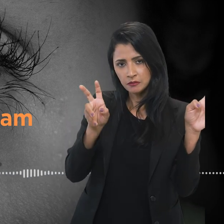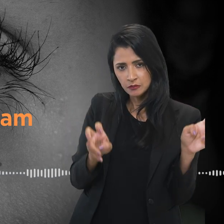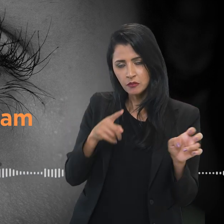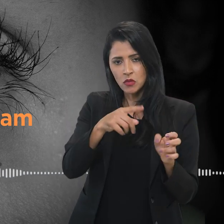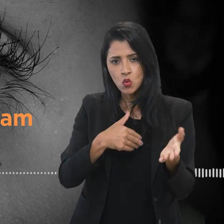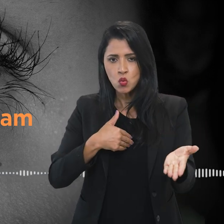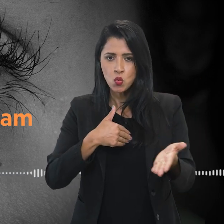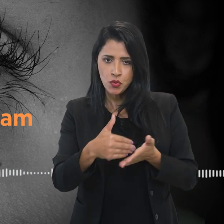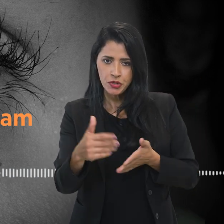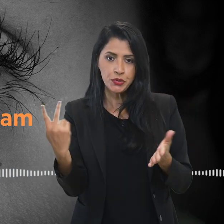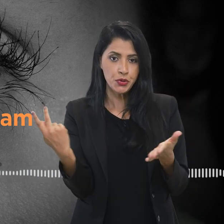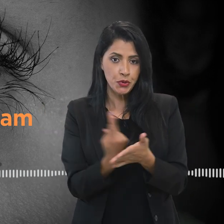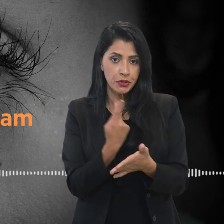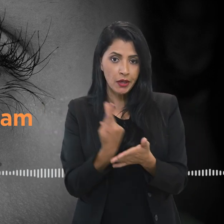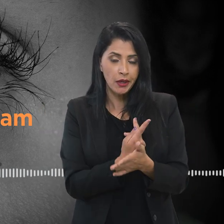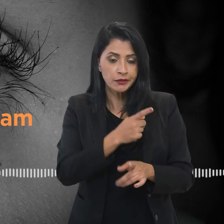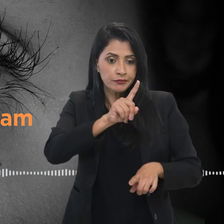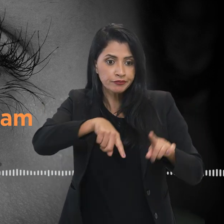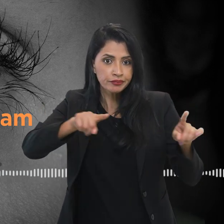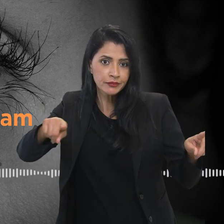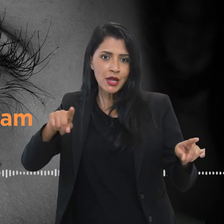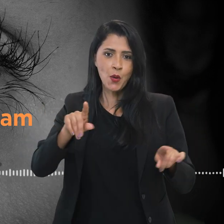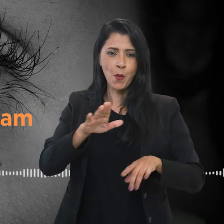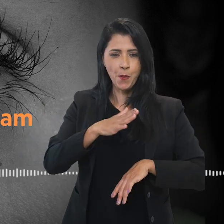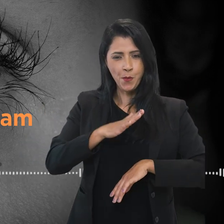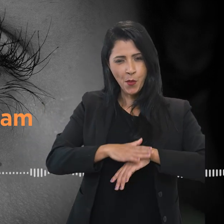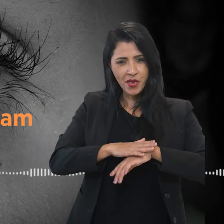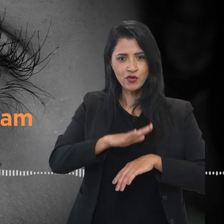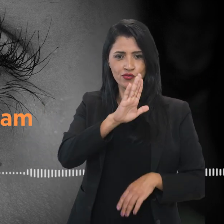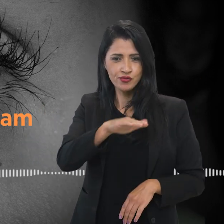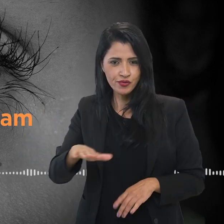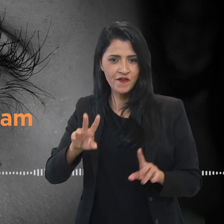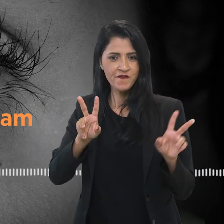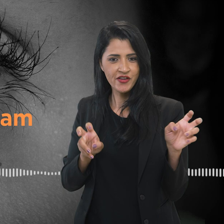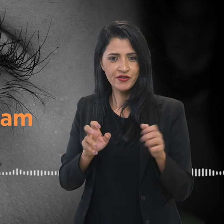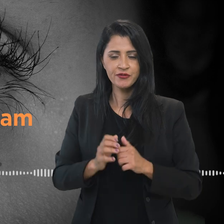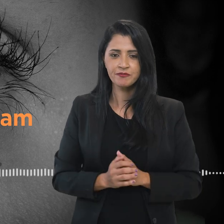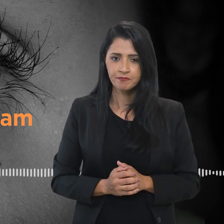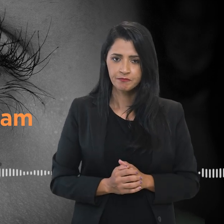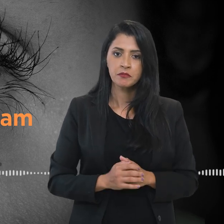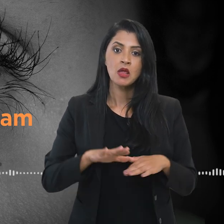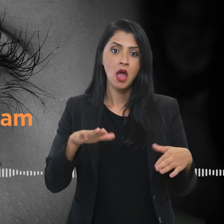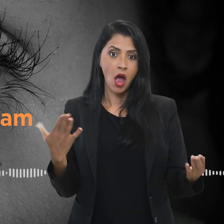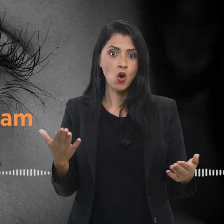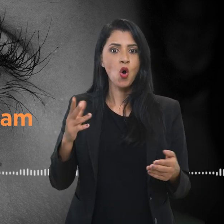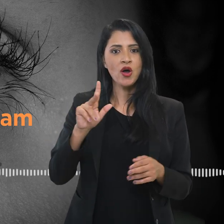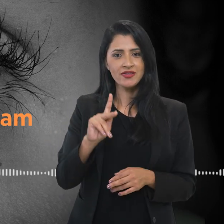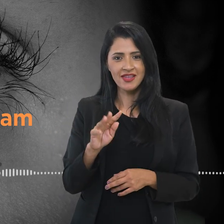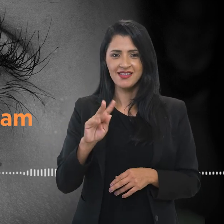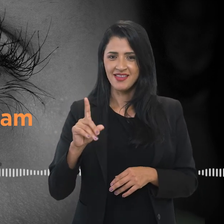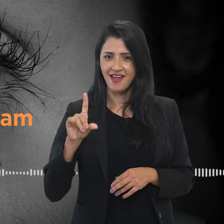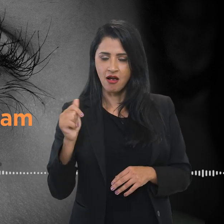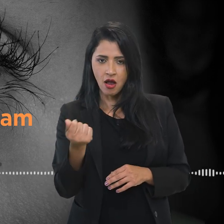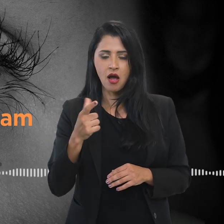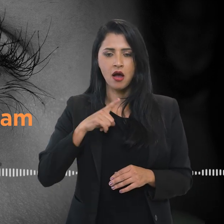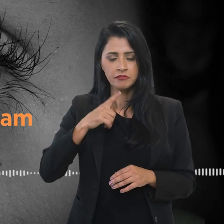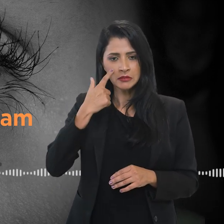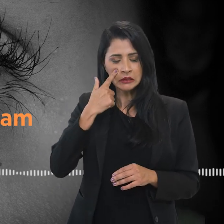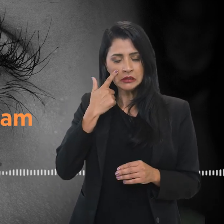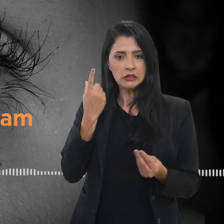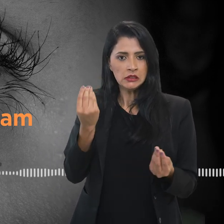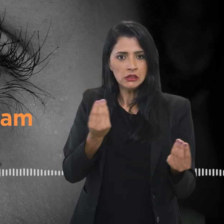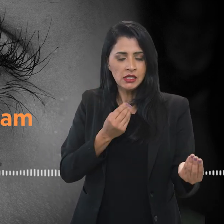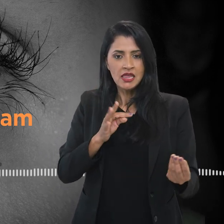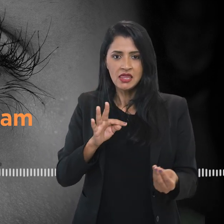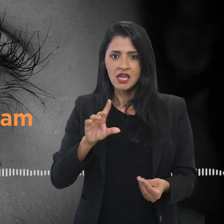classificado naqueles transtornos que têm, abre aspas, um início que ocorre invariavelmente durante a infância, fecha aspas. Já o transtorno